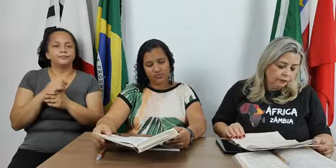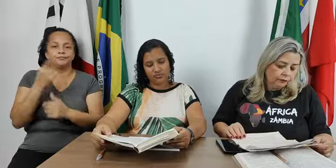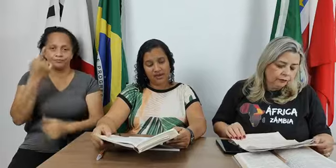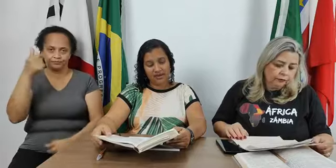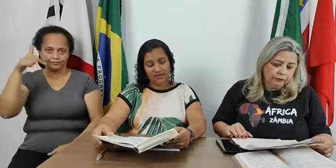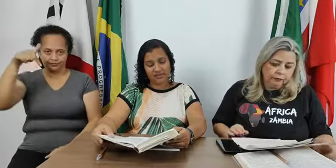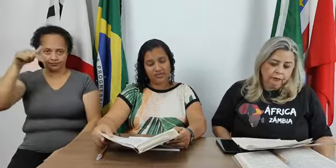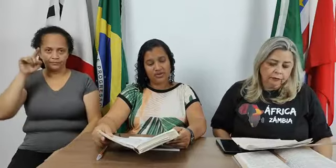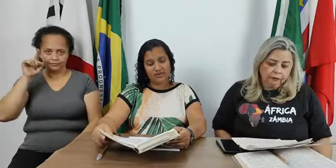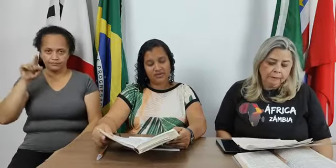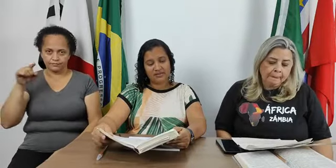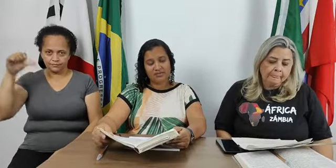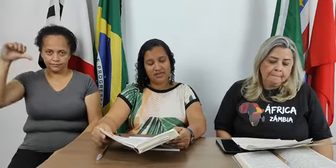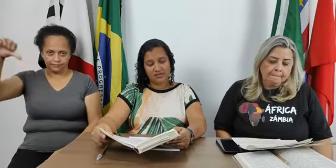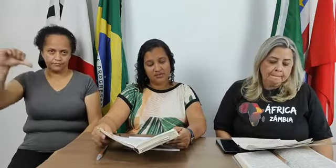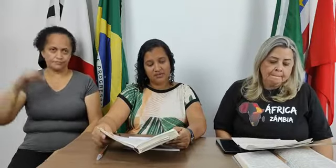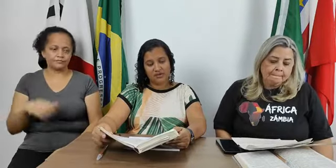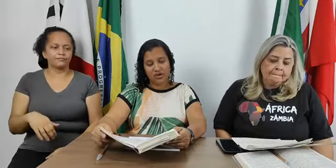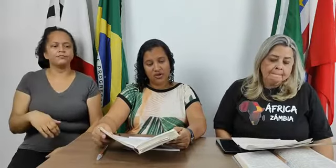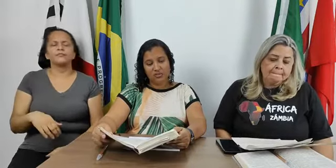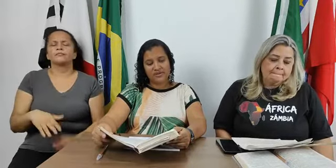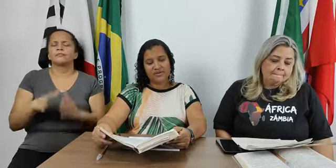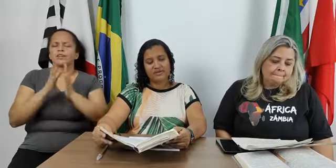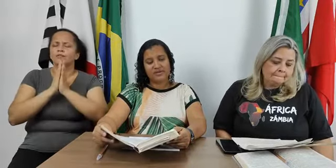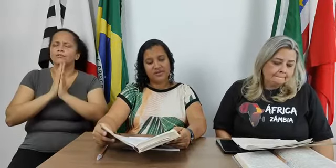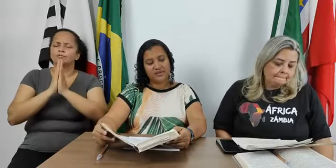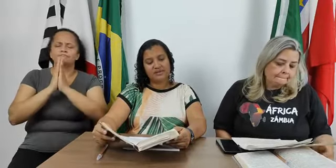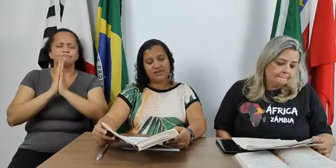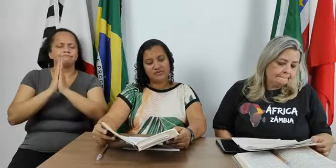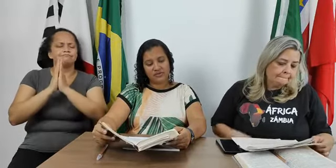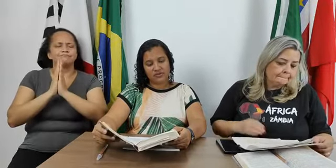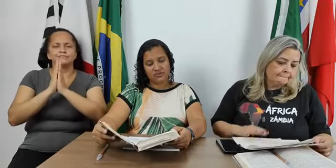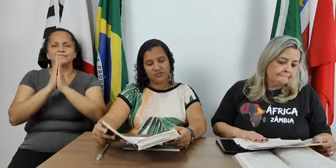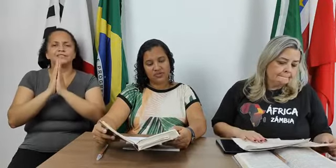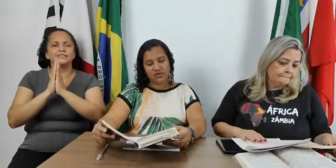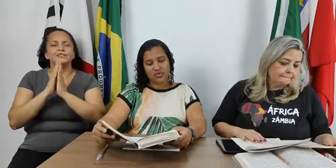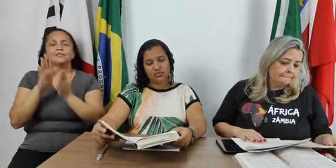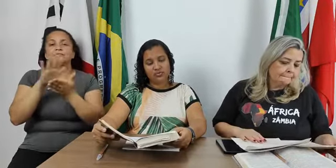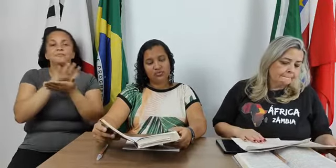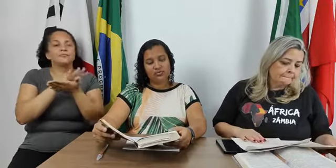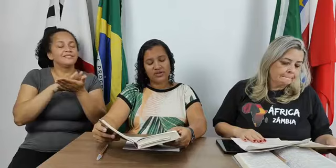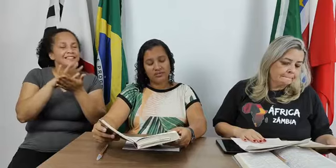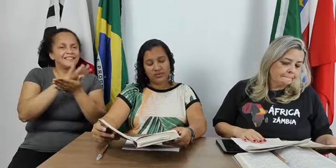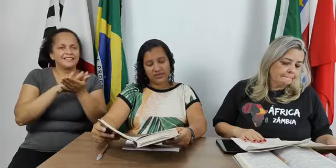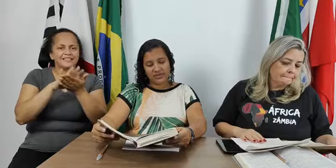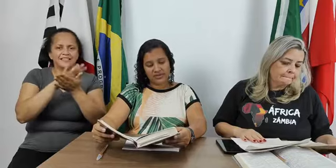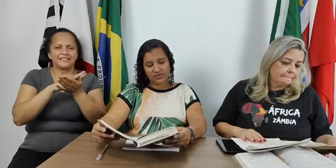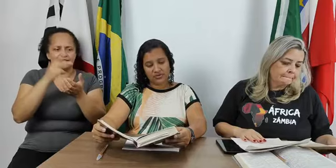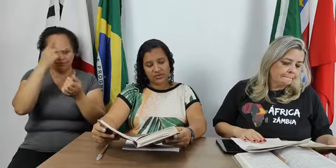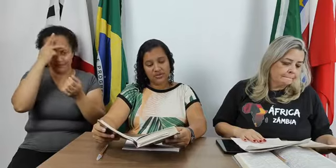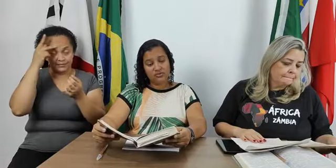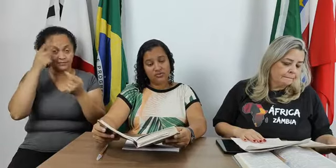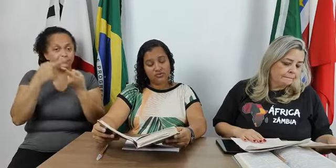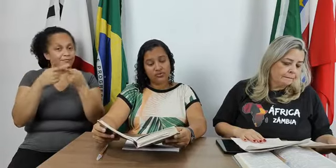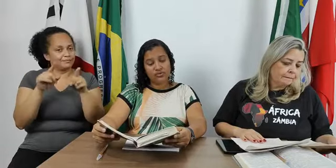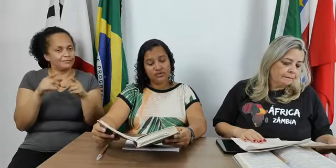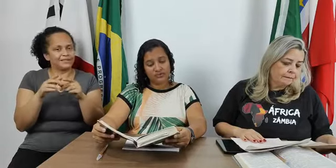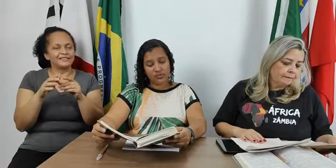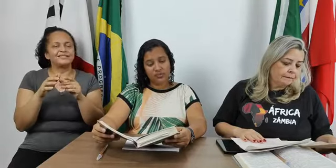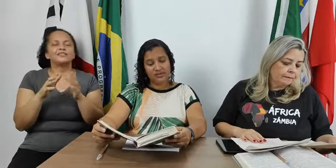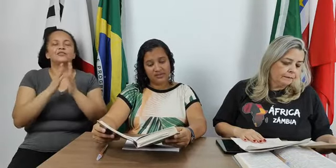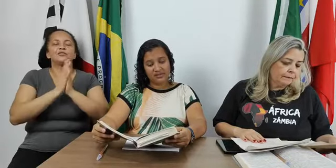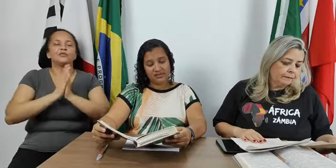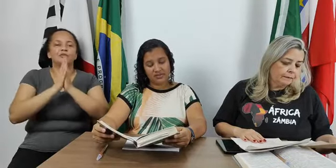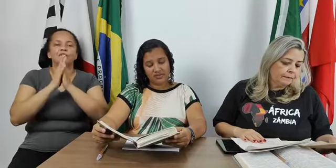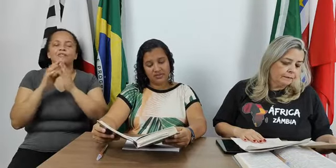este mundo, mas por aqueles que me deste, pois eles pertencem a ti. Tudo que é meu pertence a ti e tudo que é